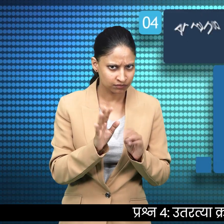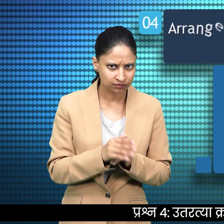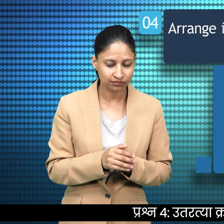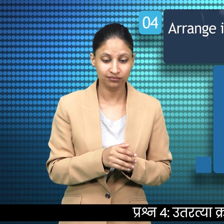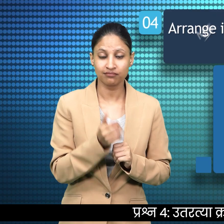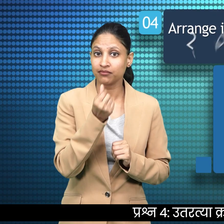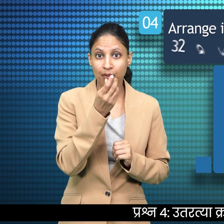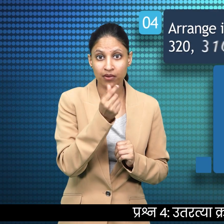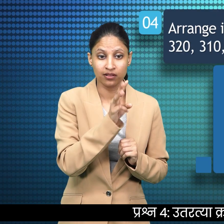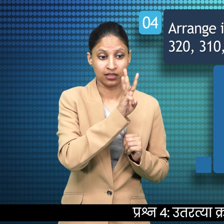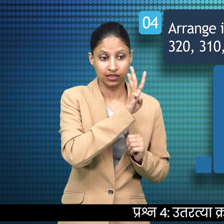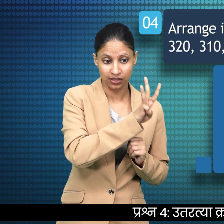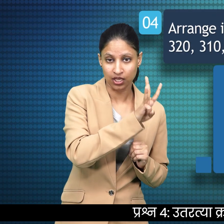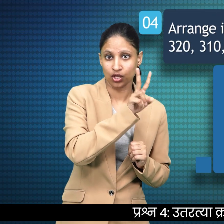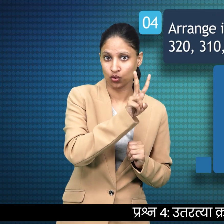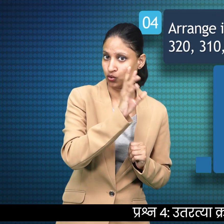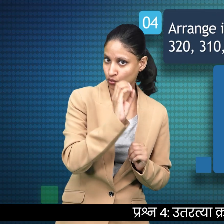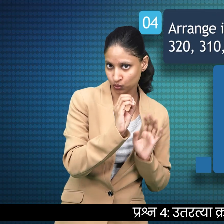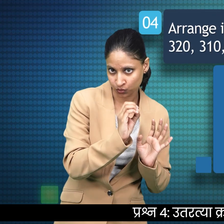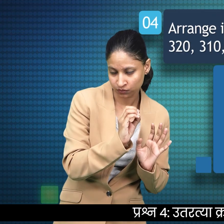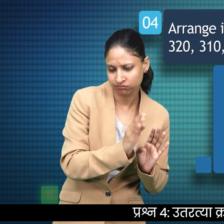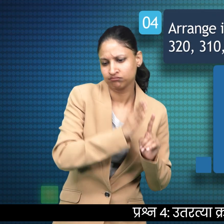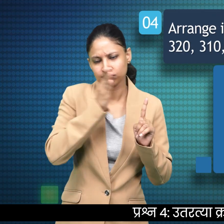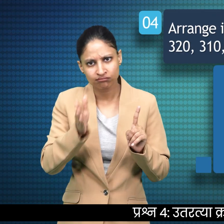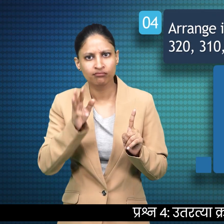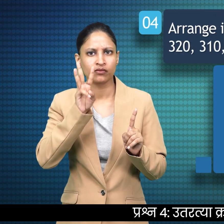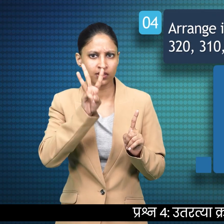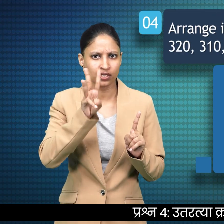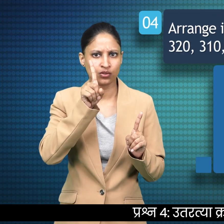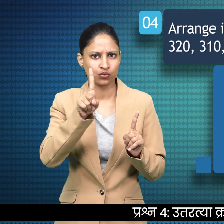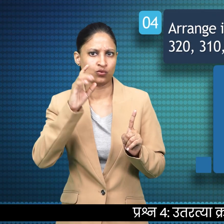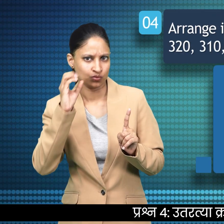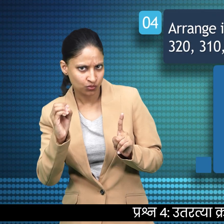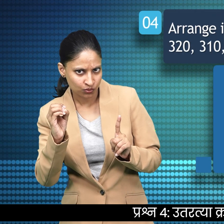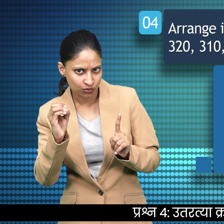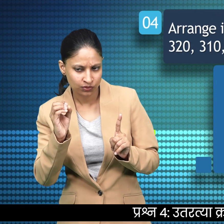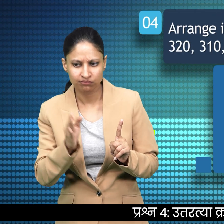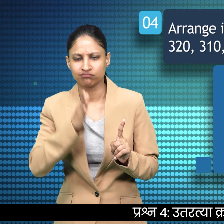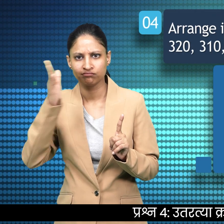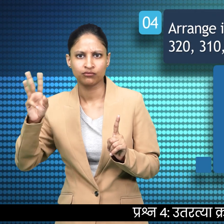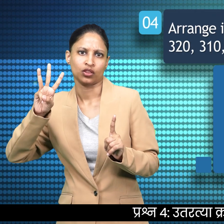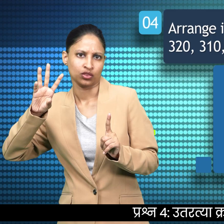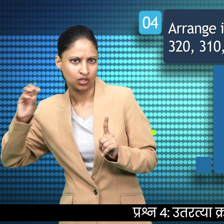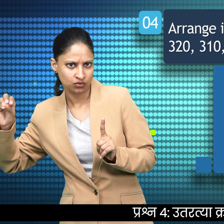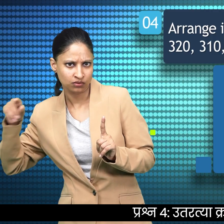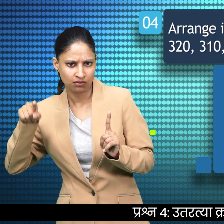उतरत्या क्रमाने लावा. 320, 310, 300.